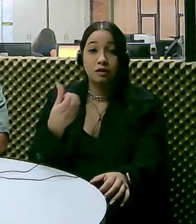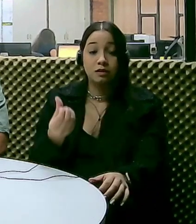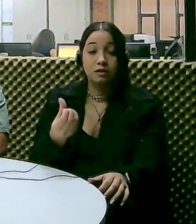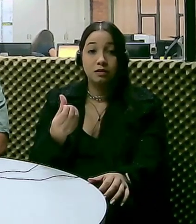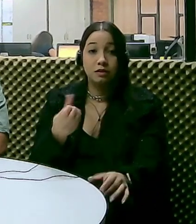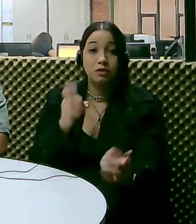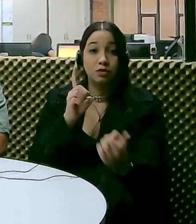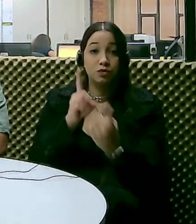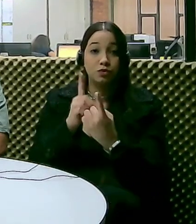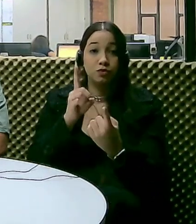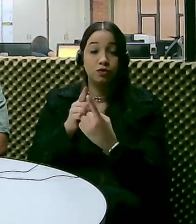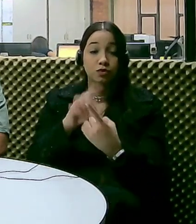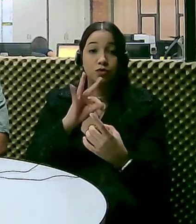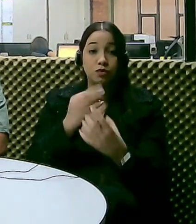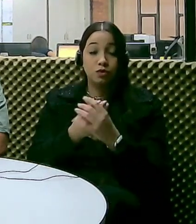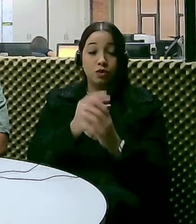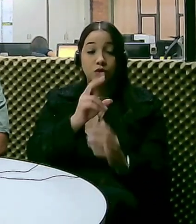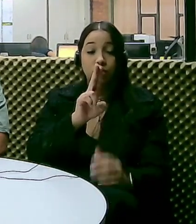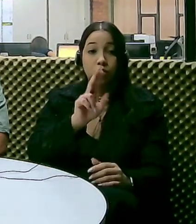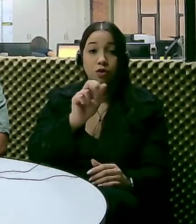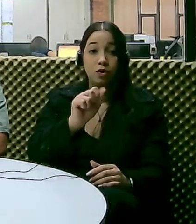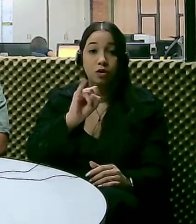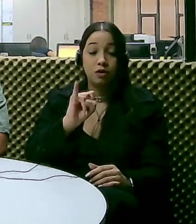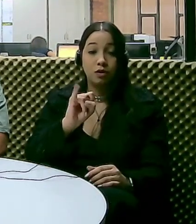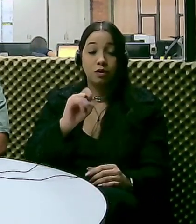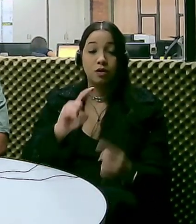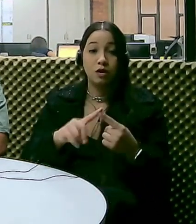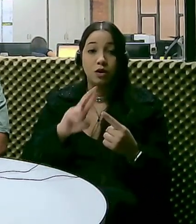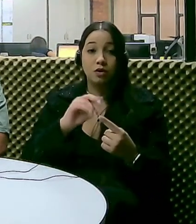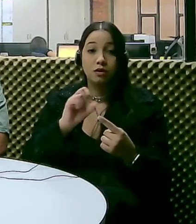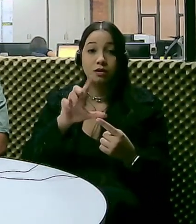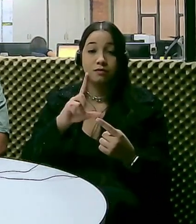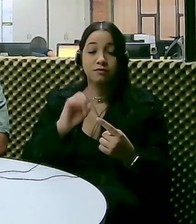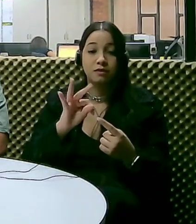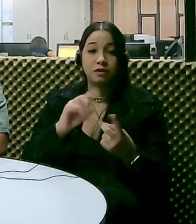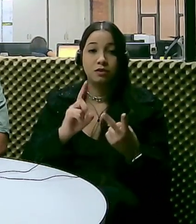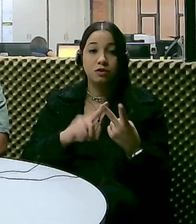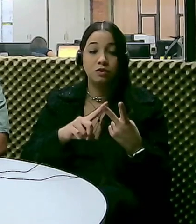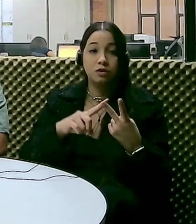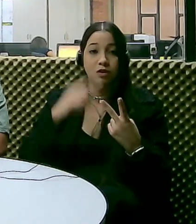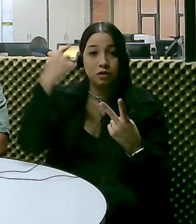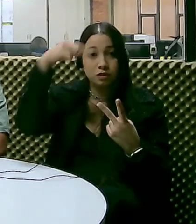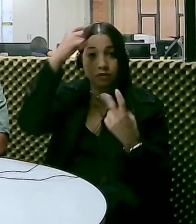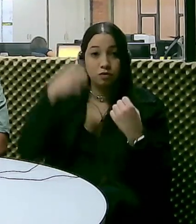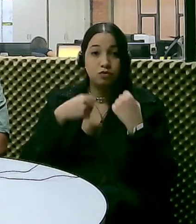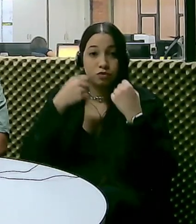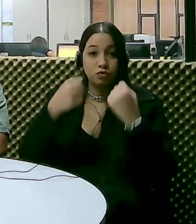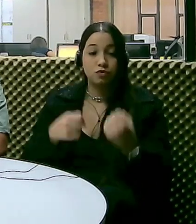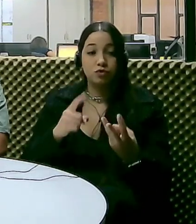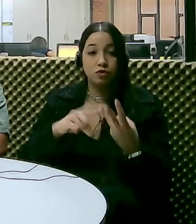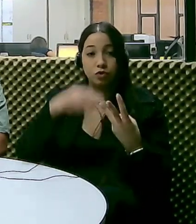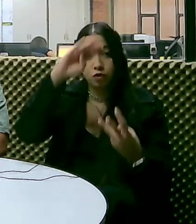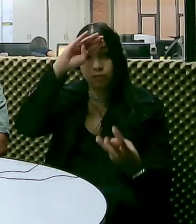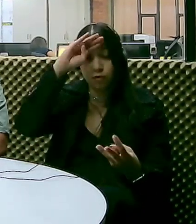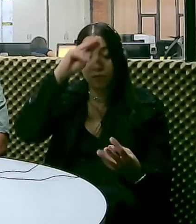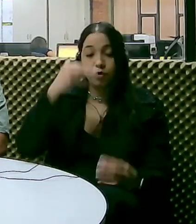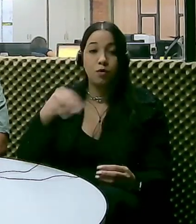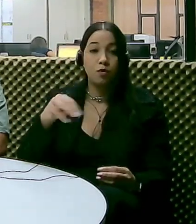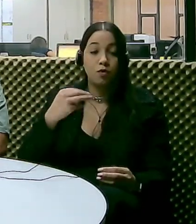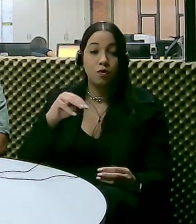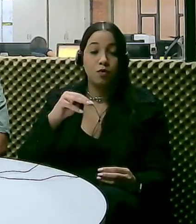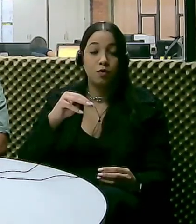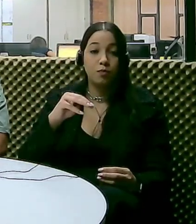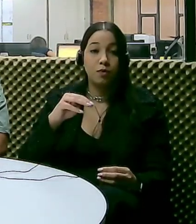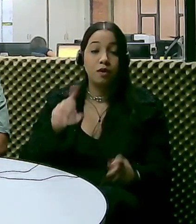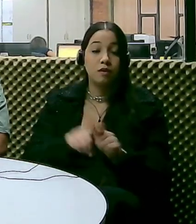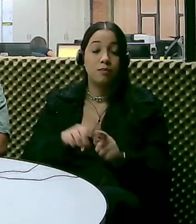de atendimento integrado: UAS Roosevelt, São Jorge, Pampulha, Tibere, Planalto e Morumbi, e uma